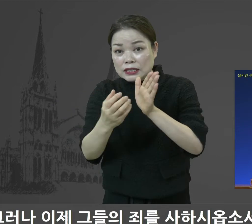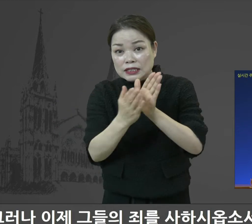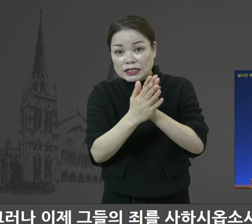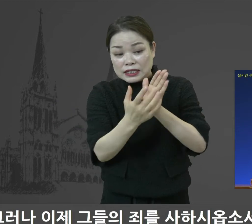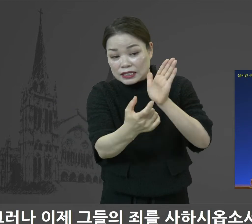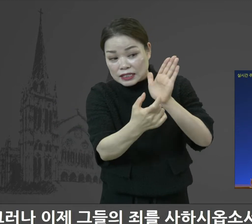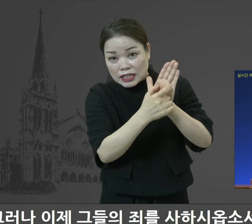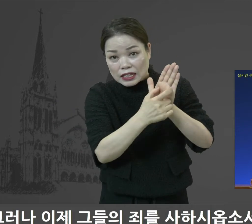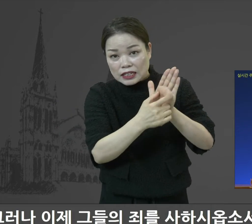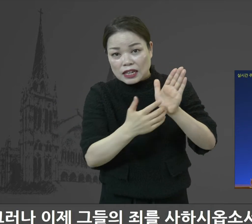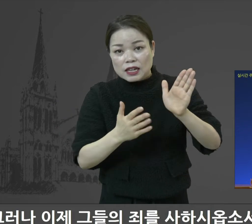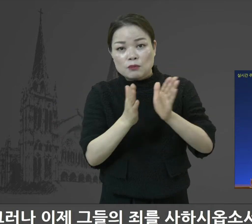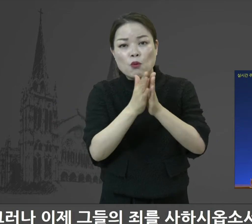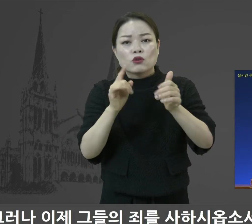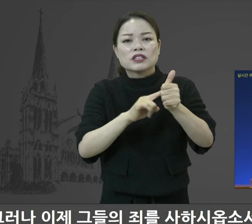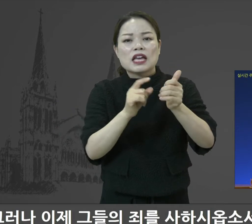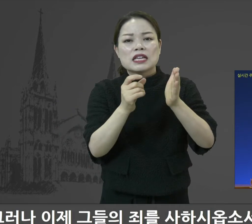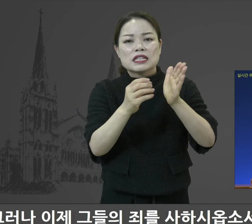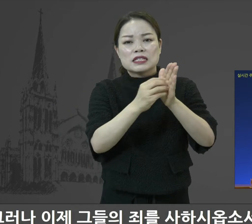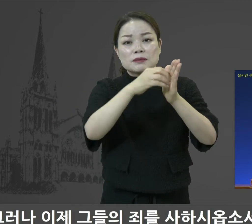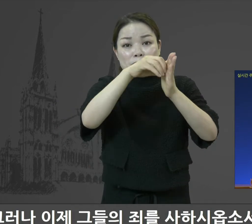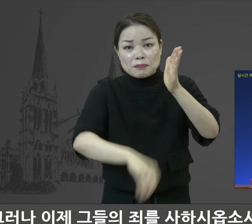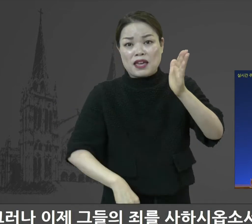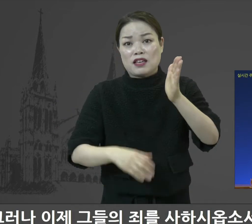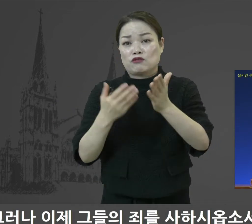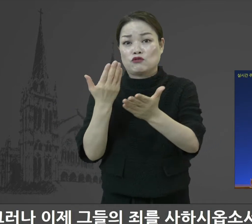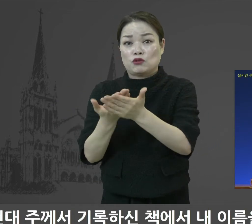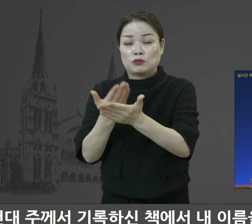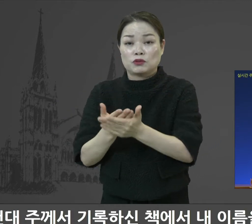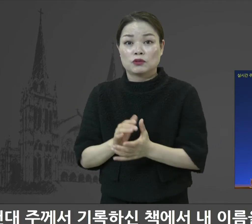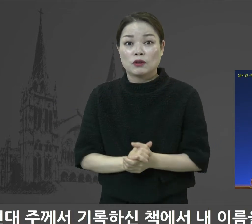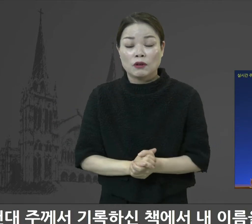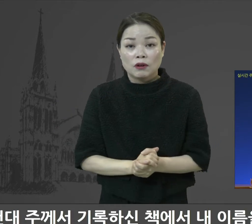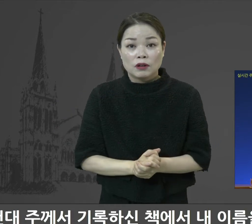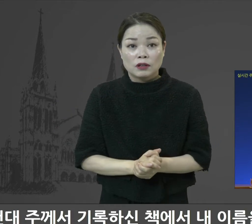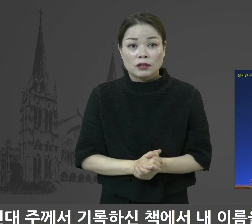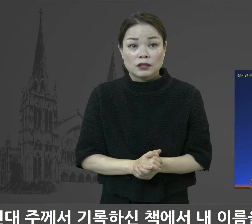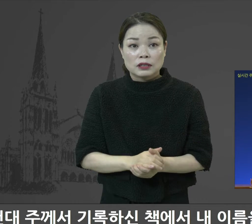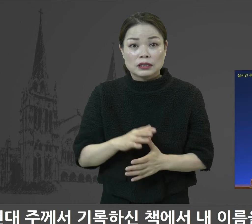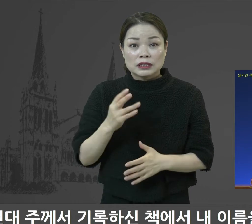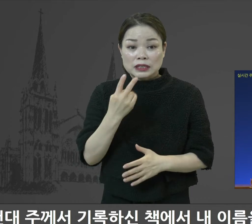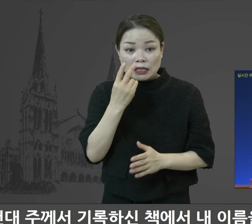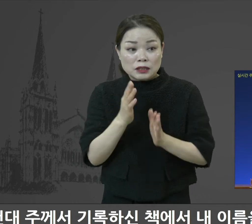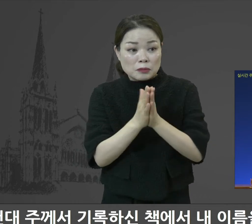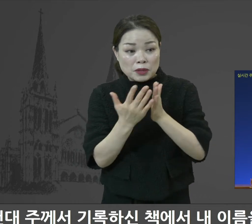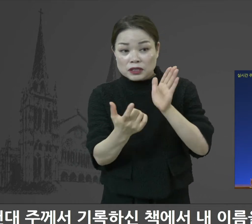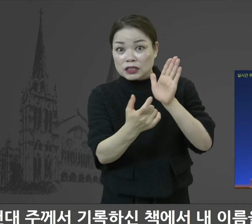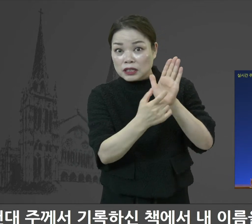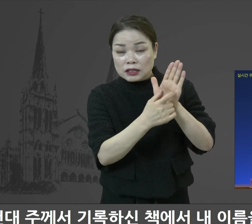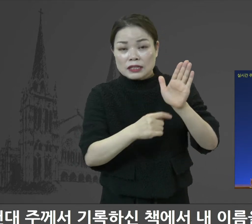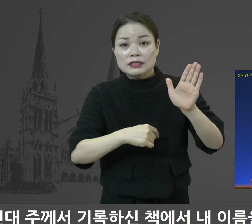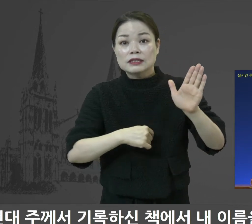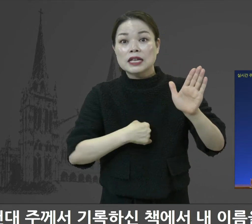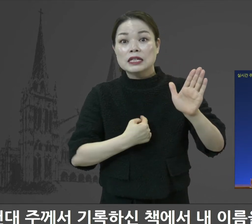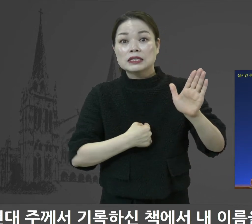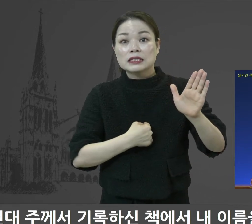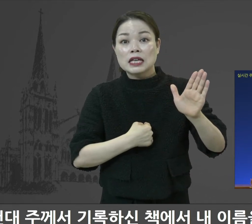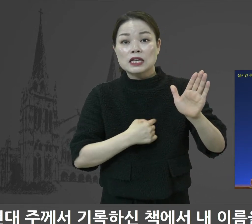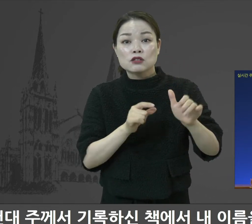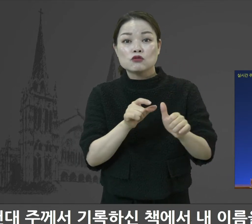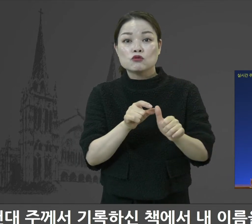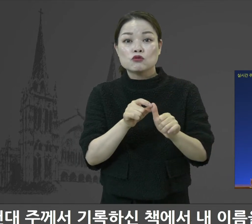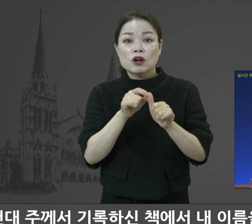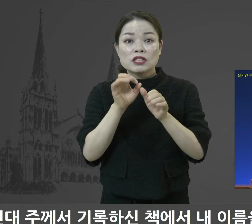내 이름을 지워버려 주옵소서. 자신의 그냥 생명이 아니라 자신의